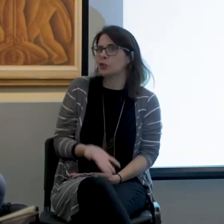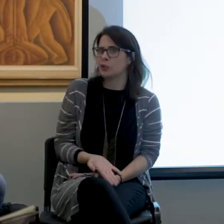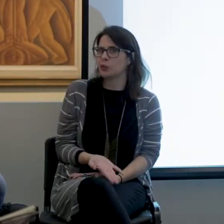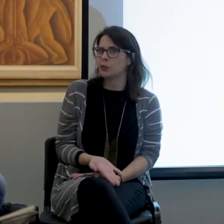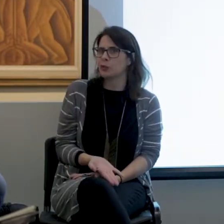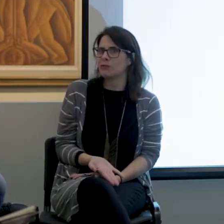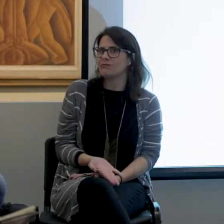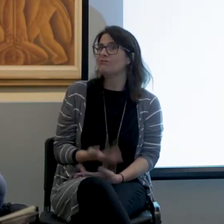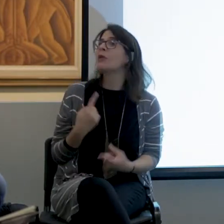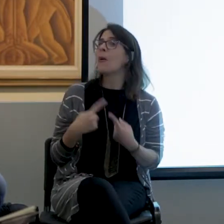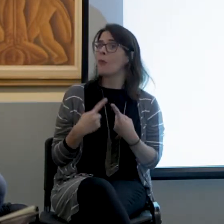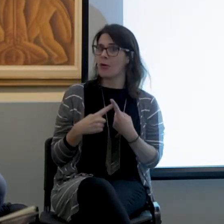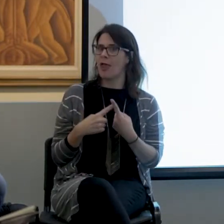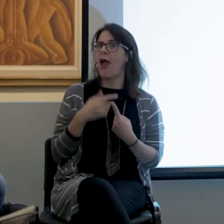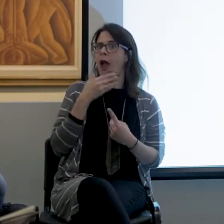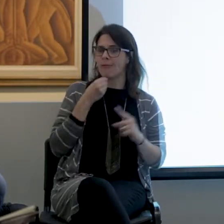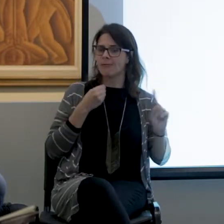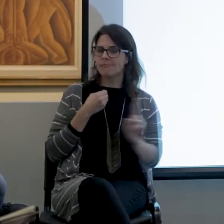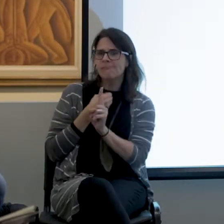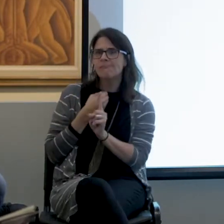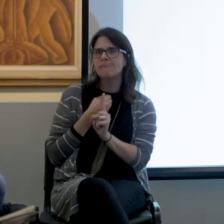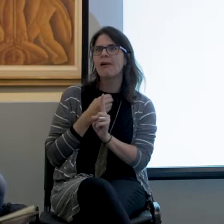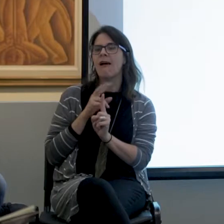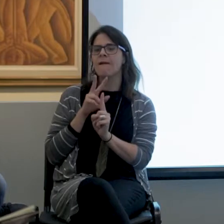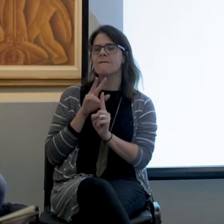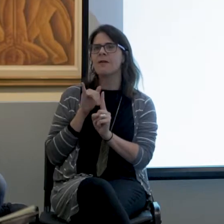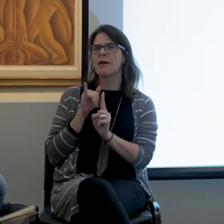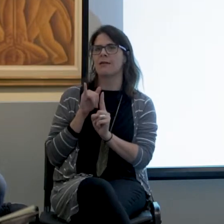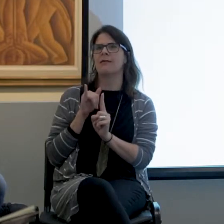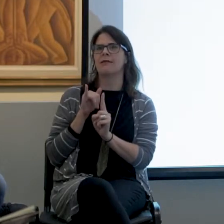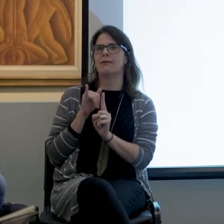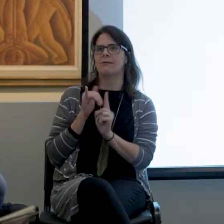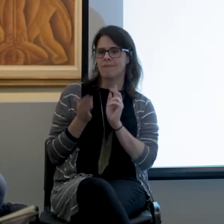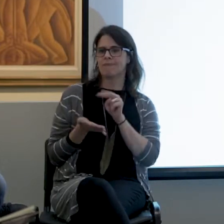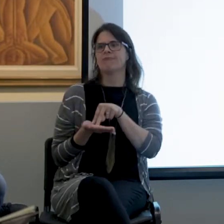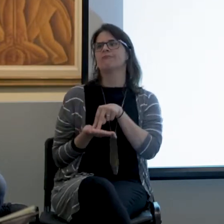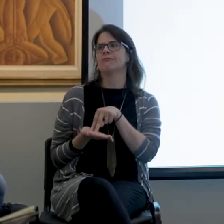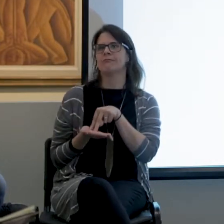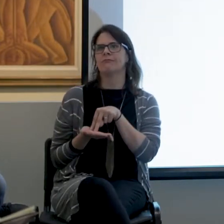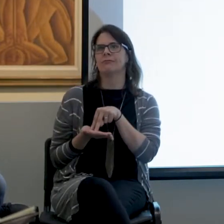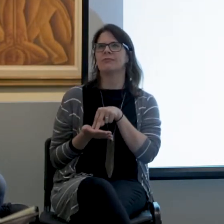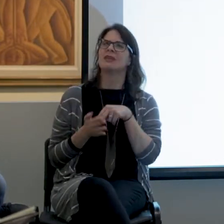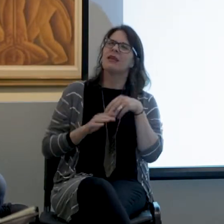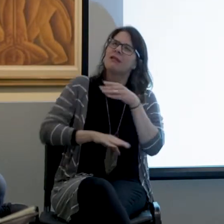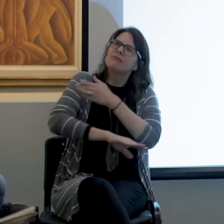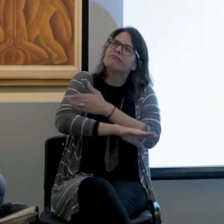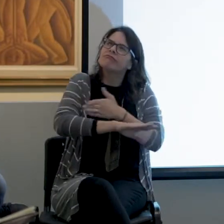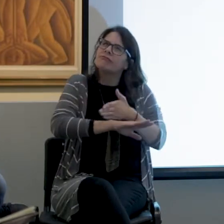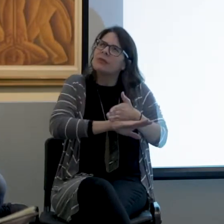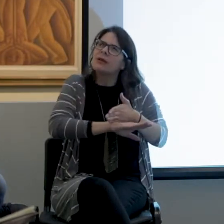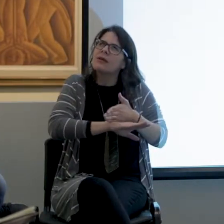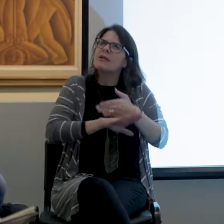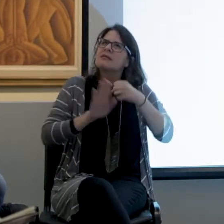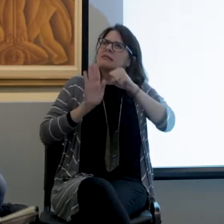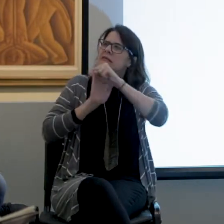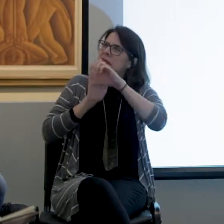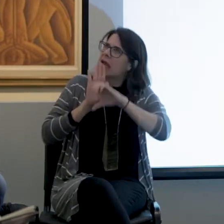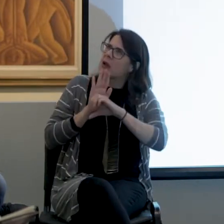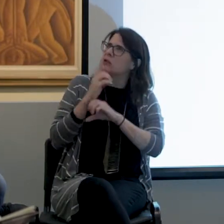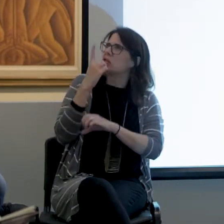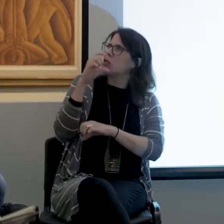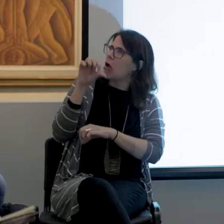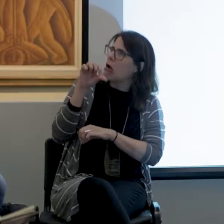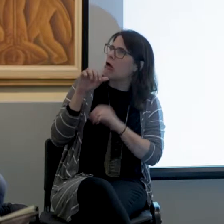lugar que naquele momento, século XIX, até o século XX, até um certo momento do século XX, eu diria até os anos 50,